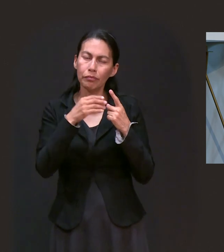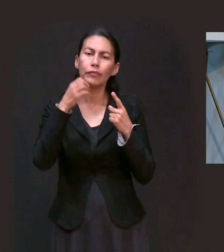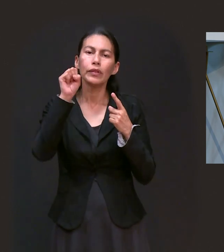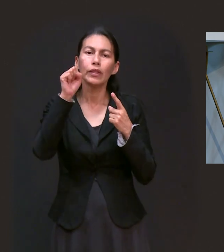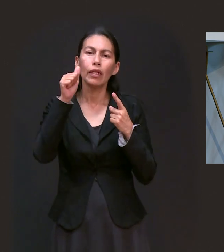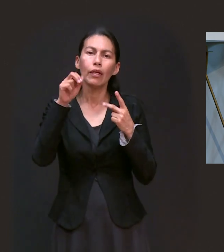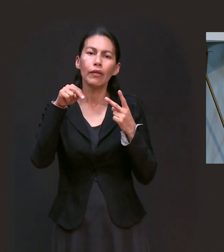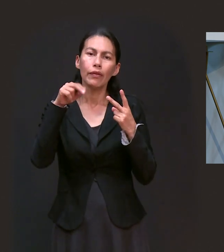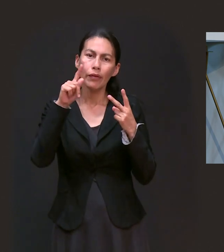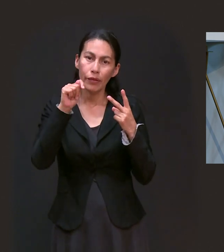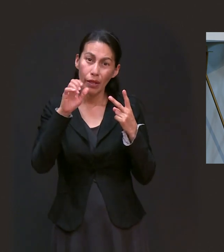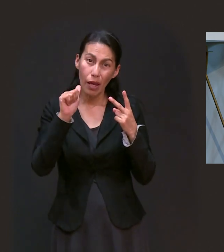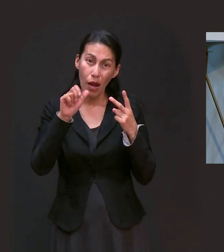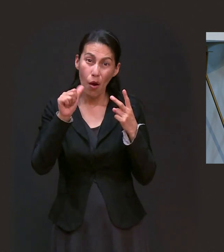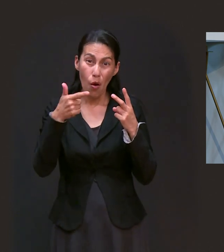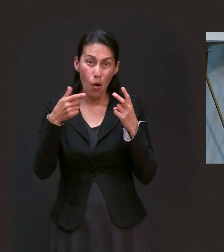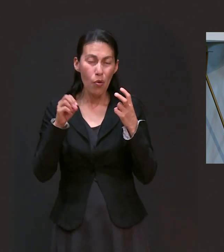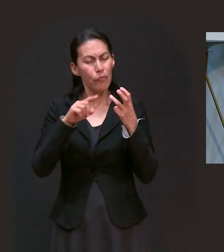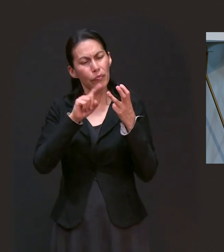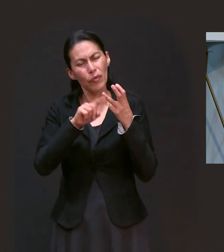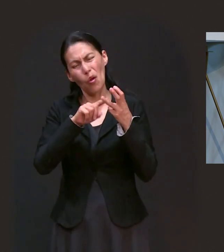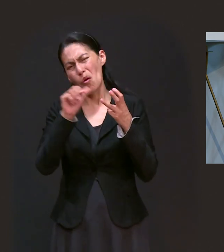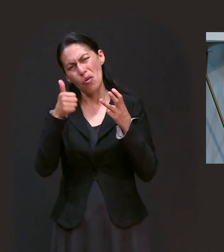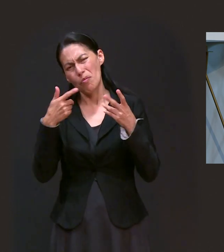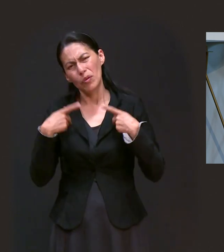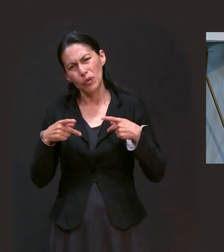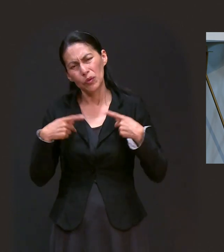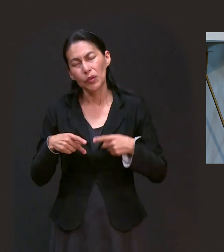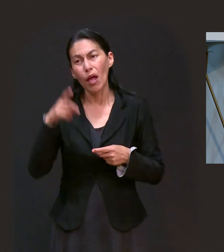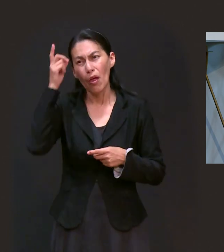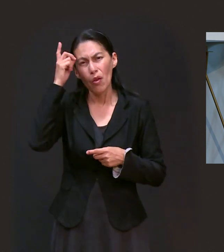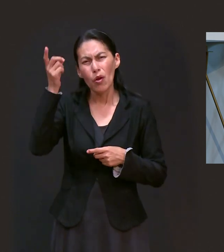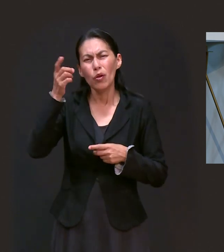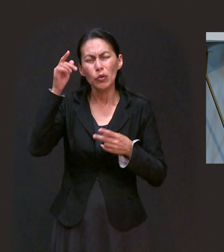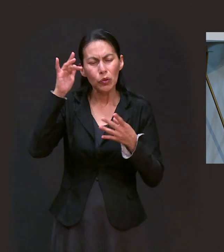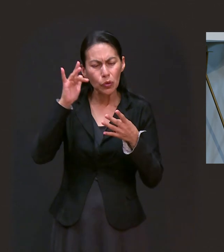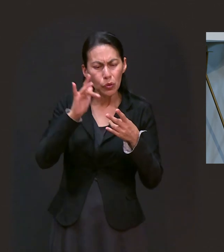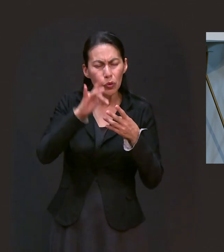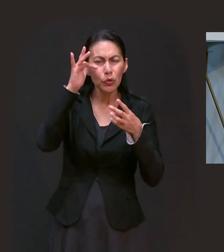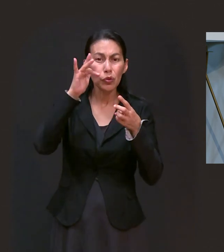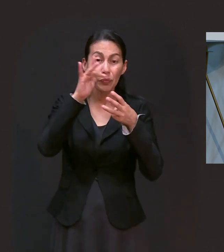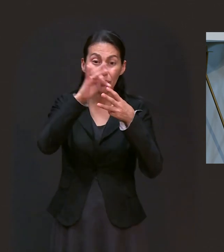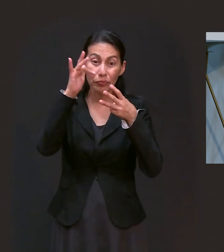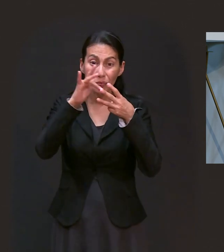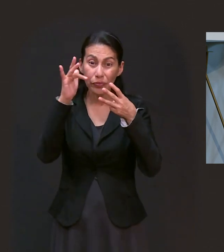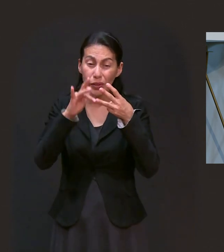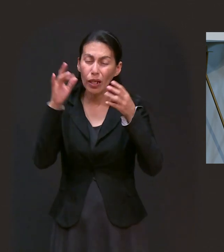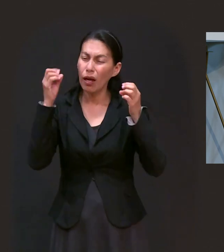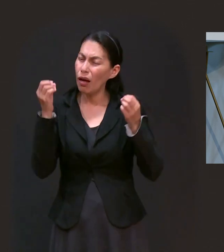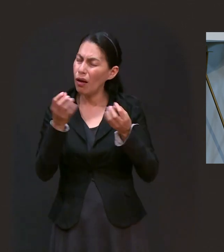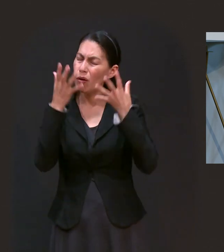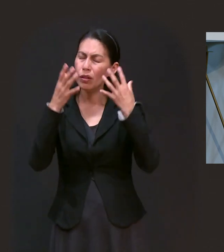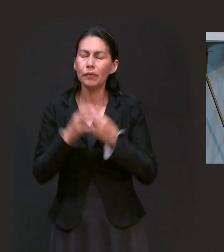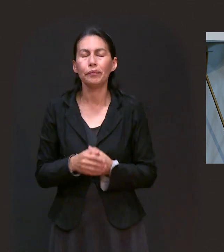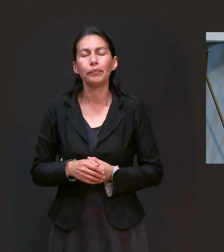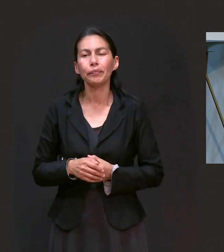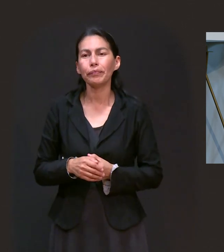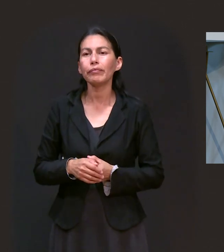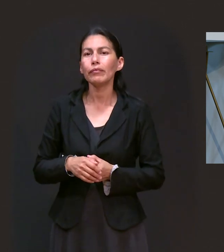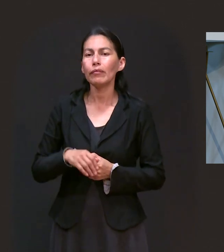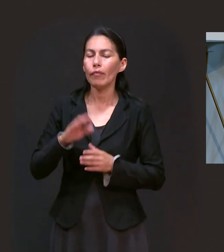persona que está están acercándose a dios oremos para que dios toque estos estas personas